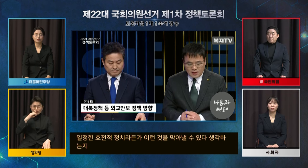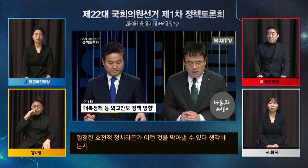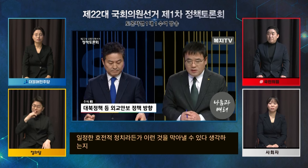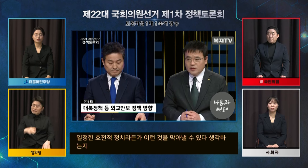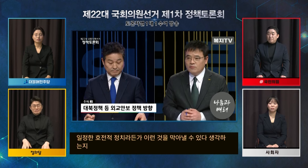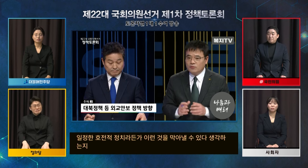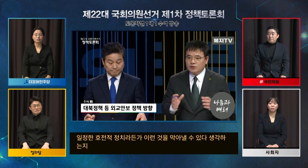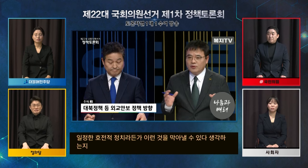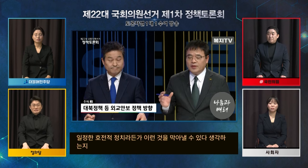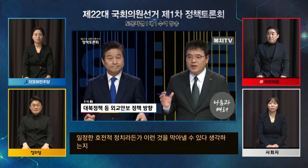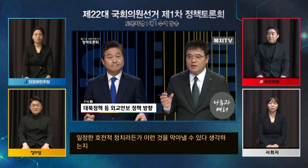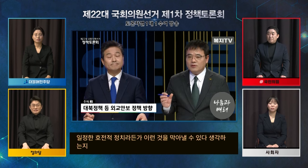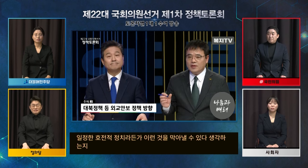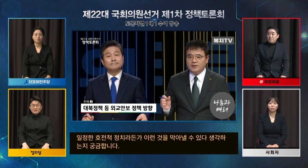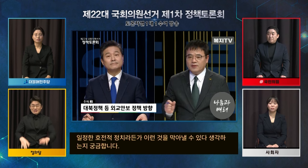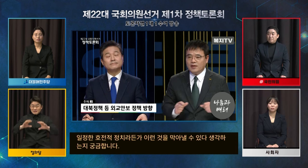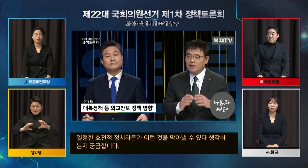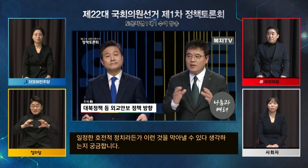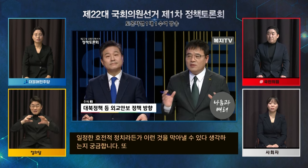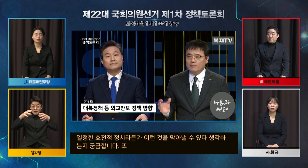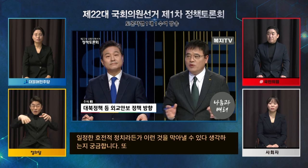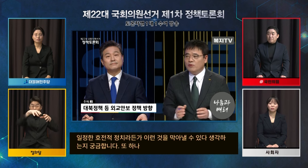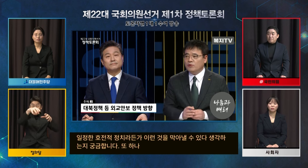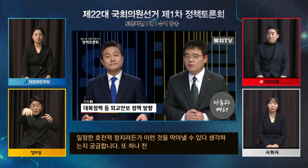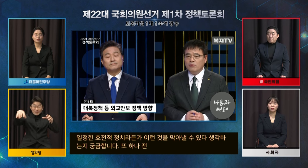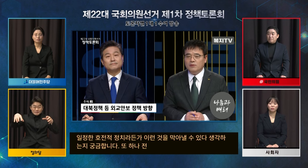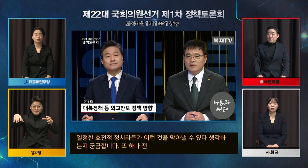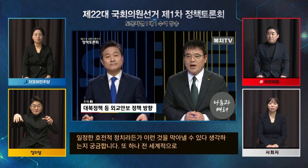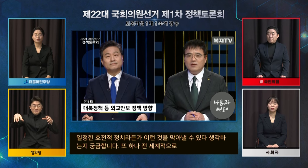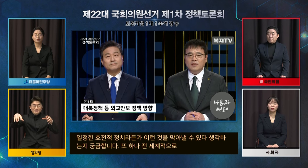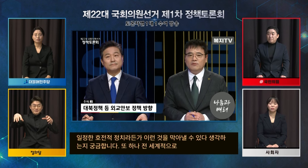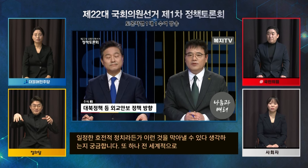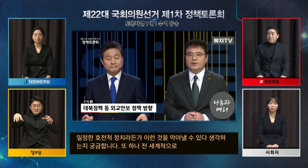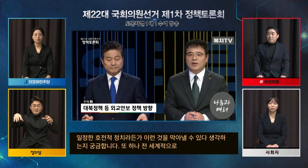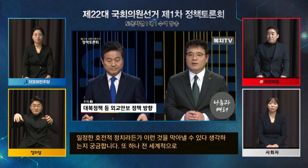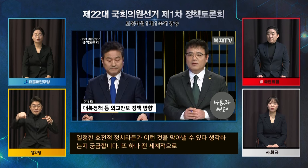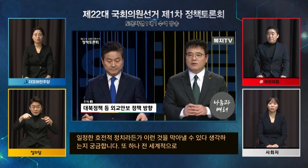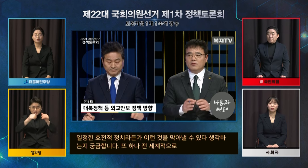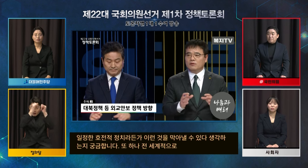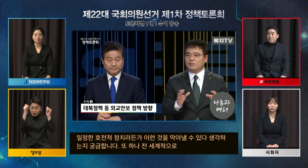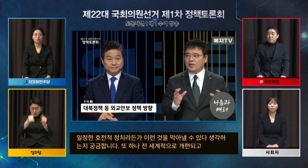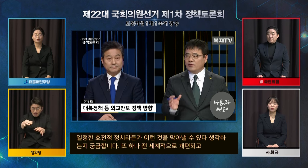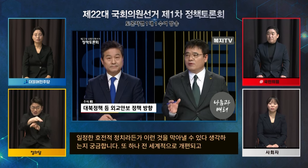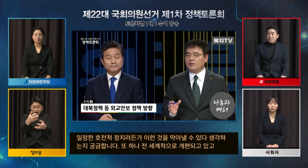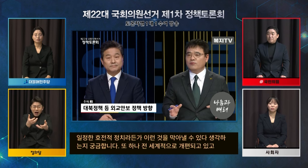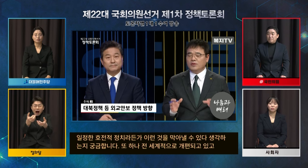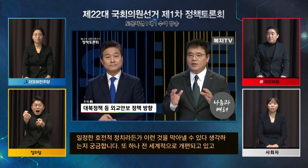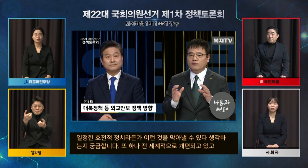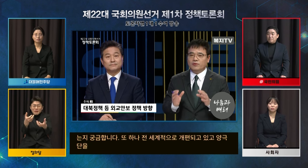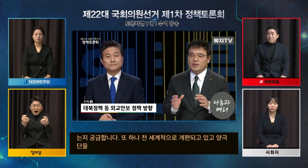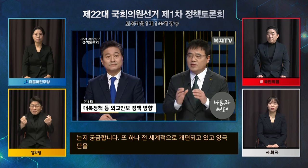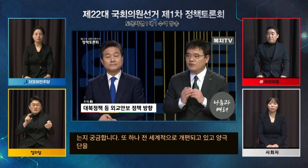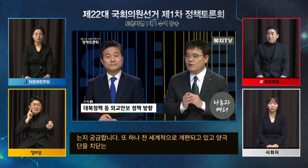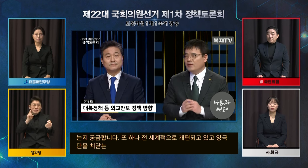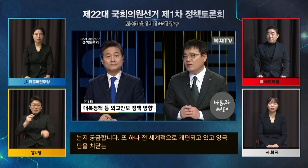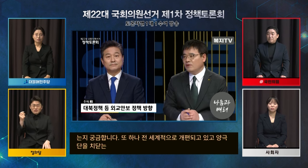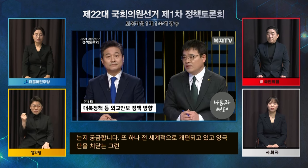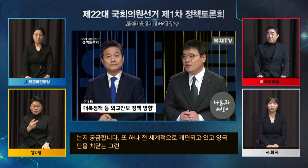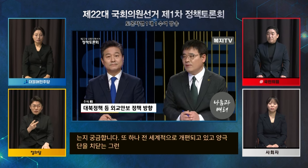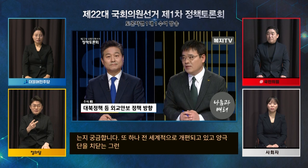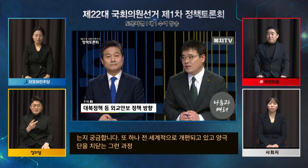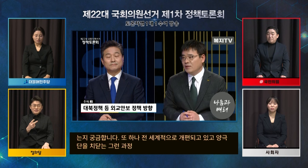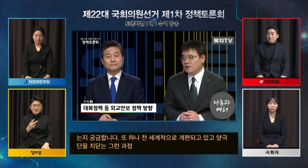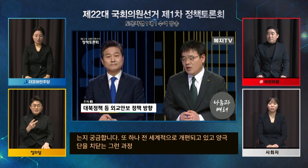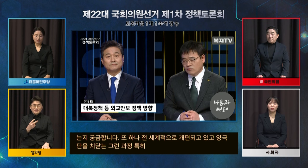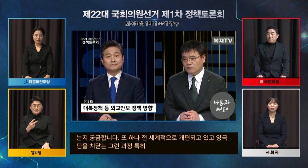지금 전 세계가 세계지체가 상당히 많이 개편되고 있고 양극단으로 치닫는 그런 과정 그다음에 특히나 국가위기주의 같은 게